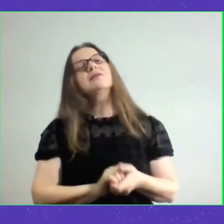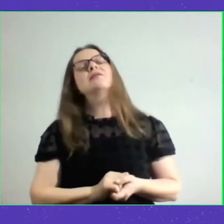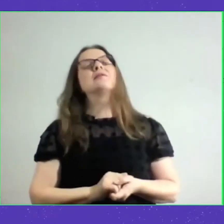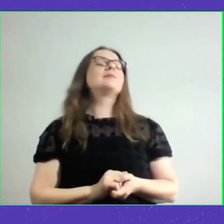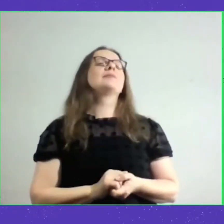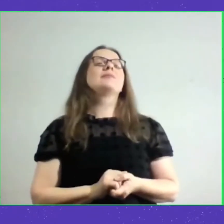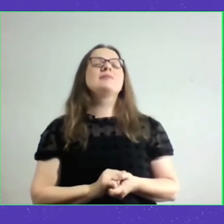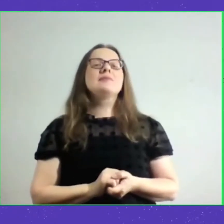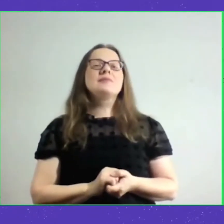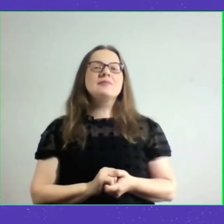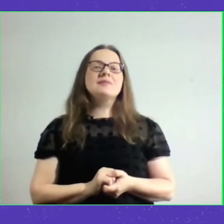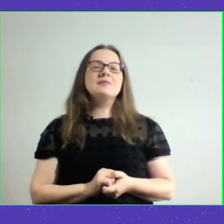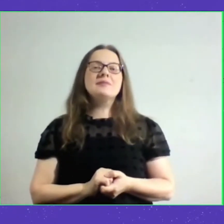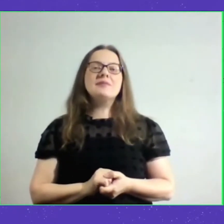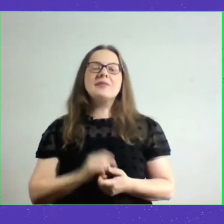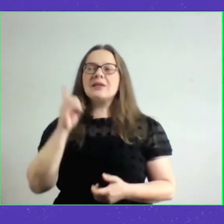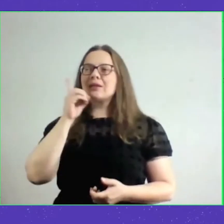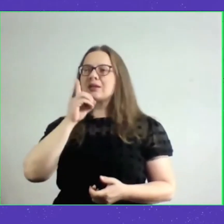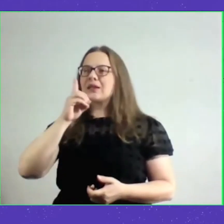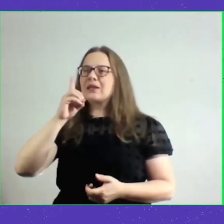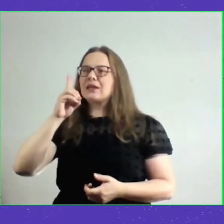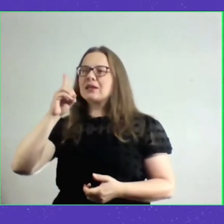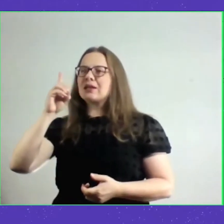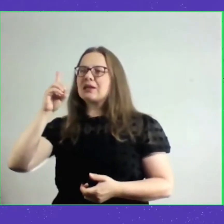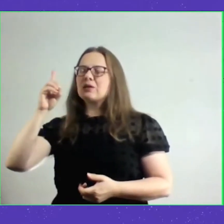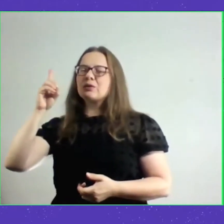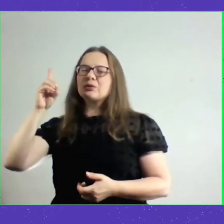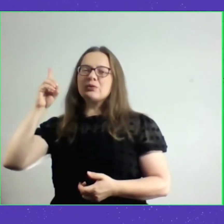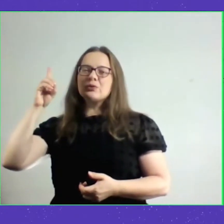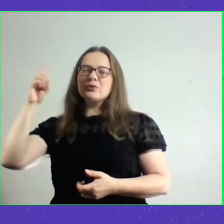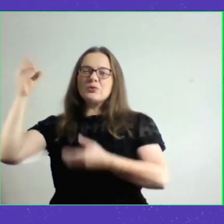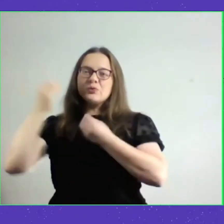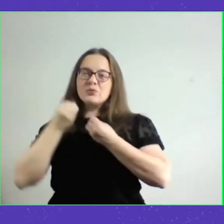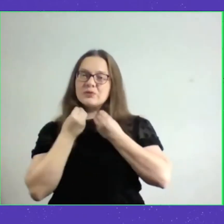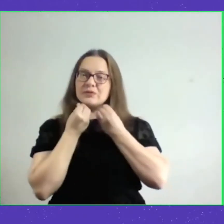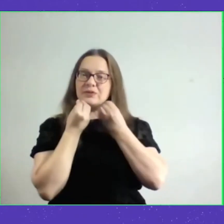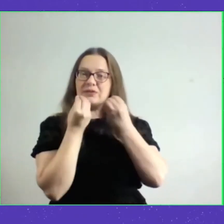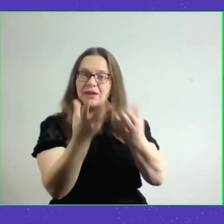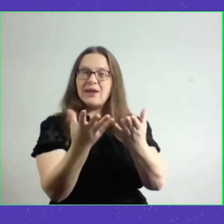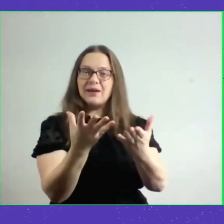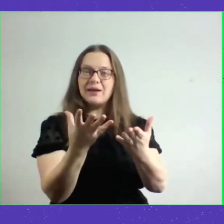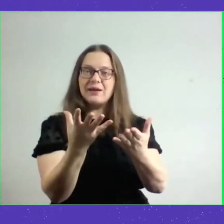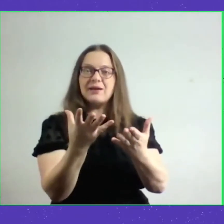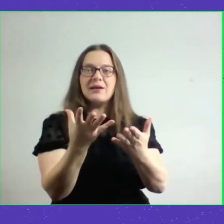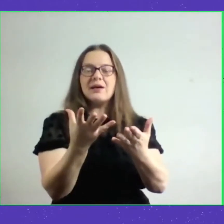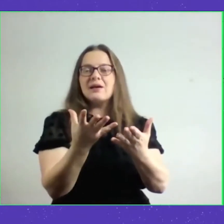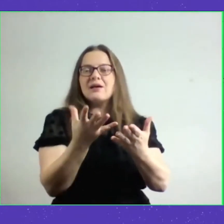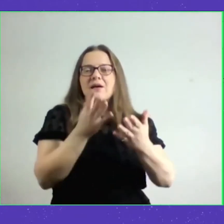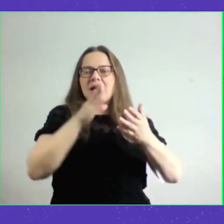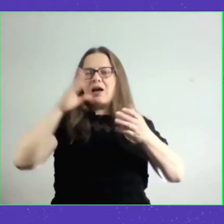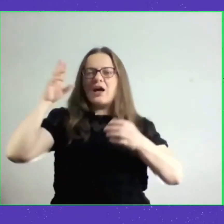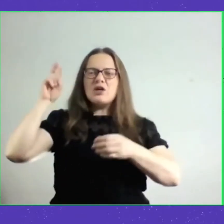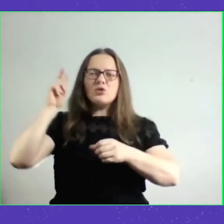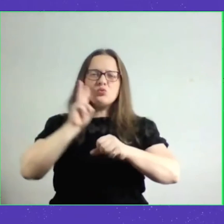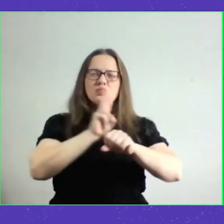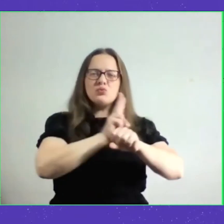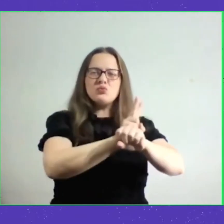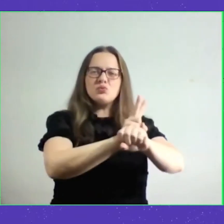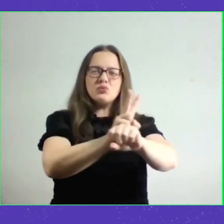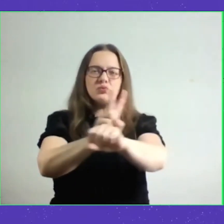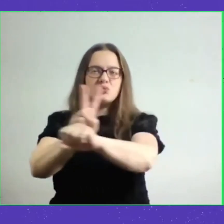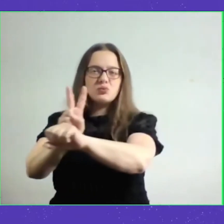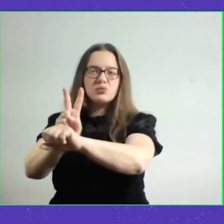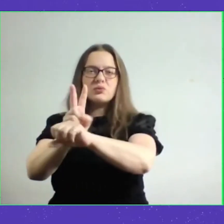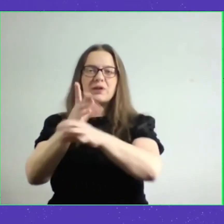pois, minha atenção, isso aqui é na versão King James atualizada, tá? Darei, pois, a minha atenção e